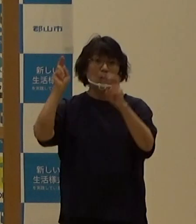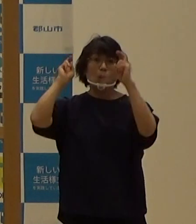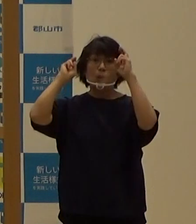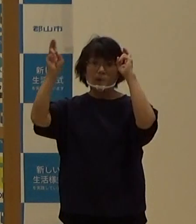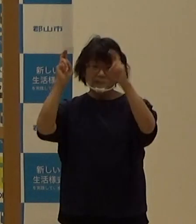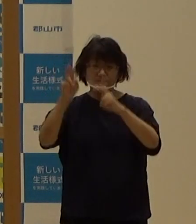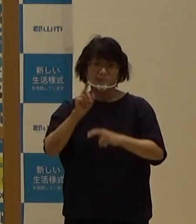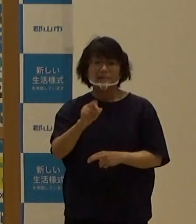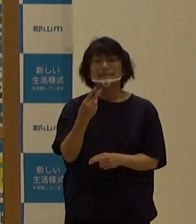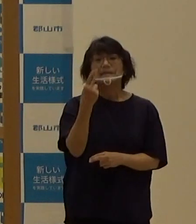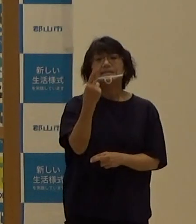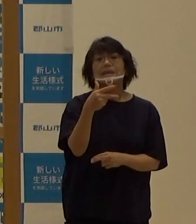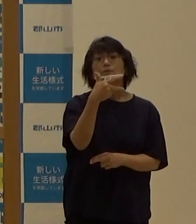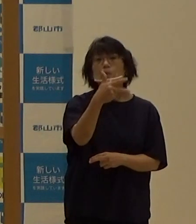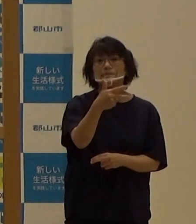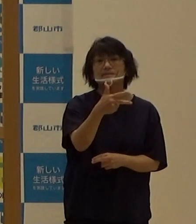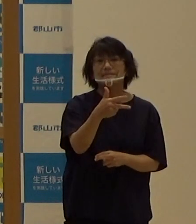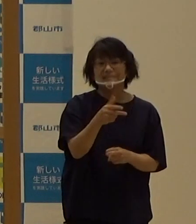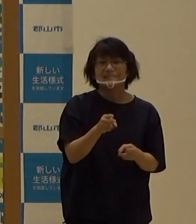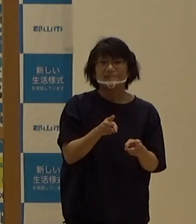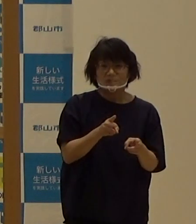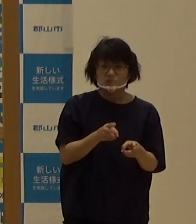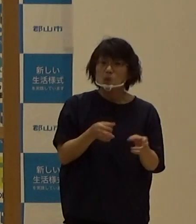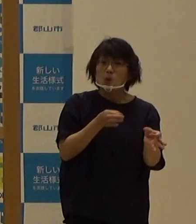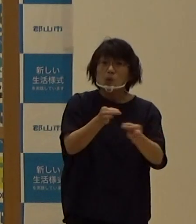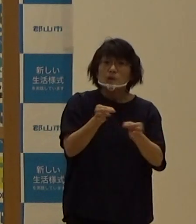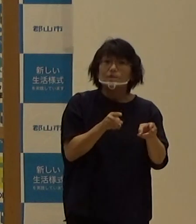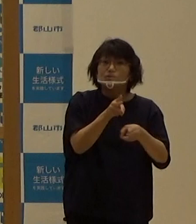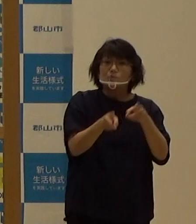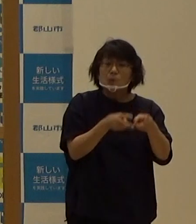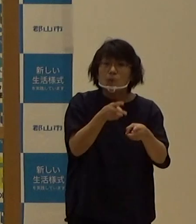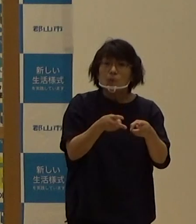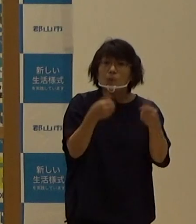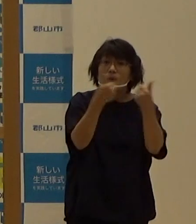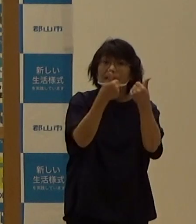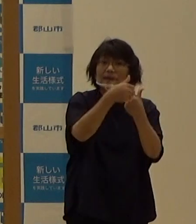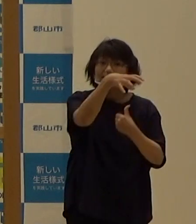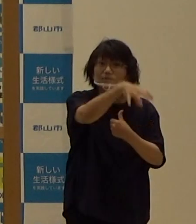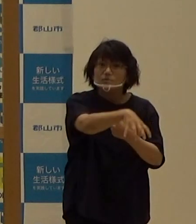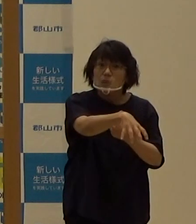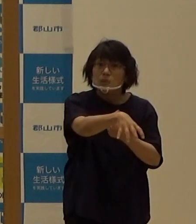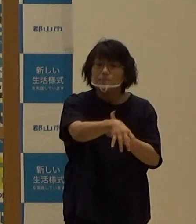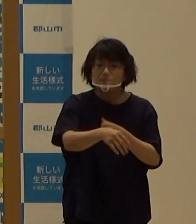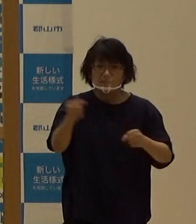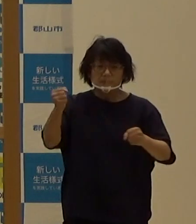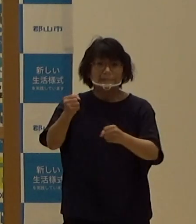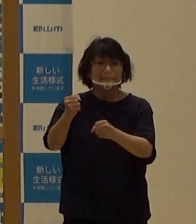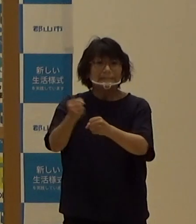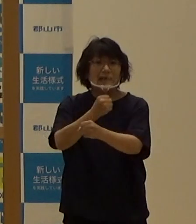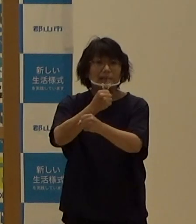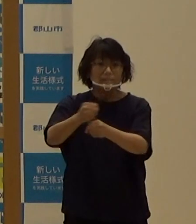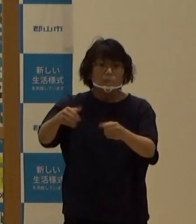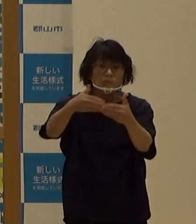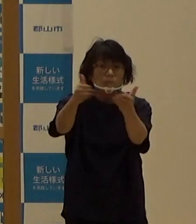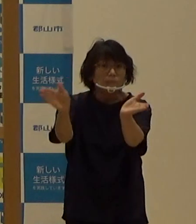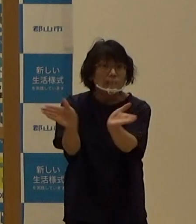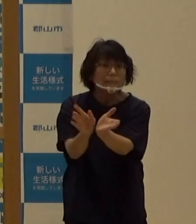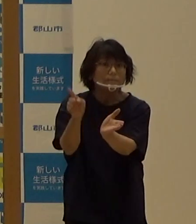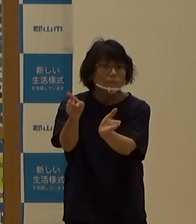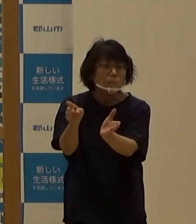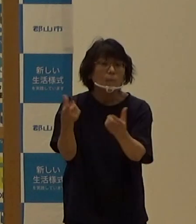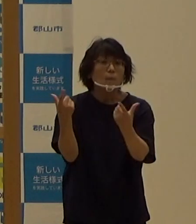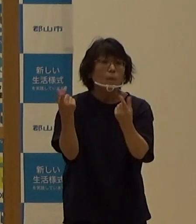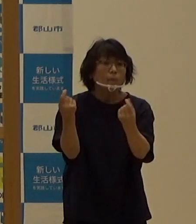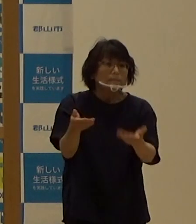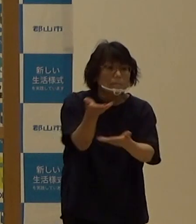の商工会議所とかですね、の産業界の水平の同じ分野の同士の交